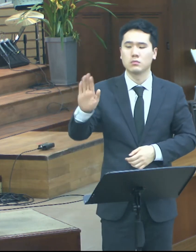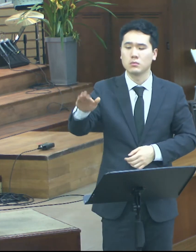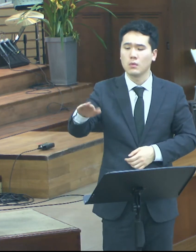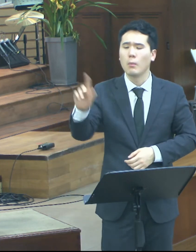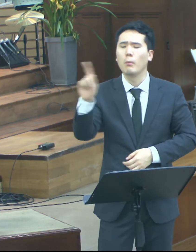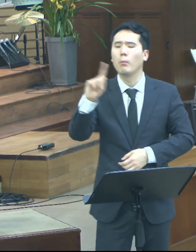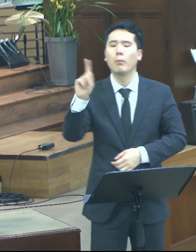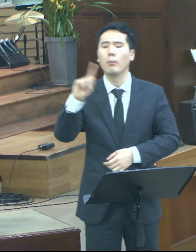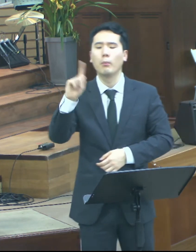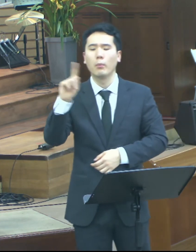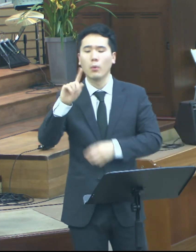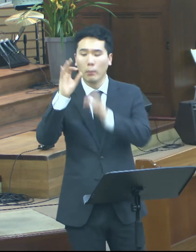사람이 이렇게 얘기했어요.